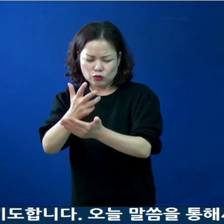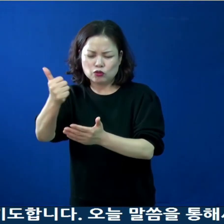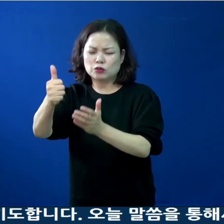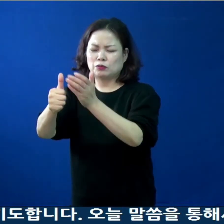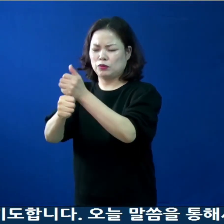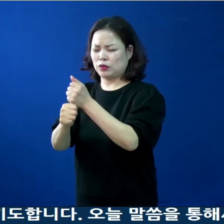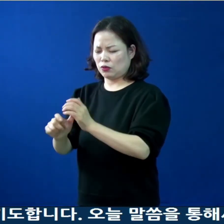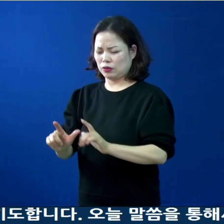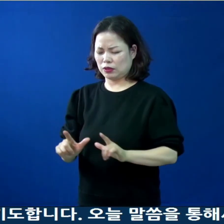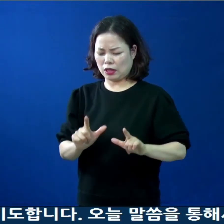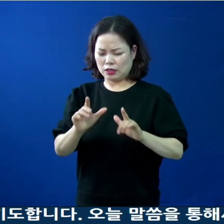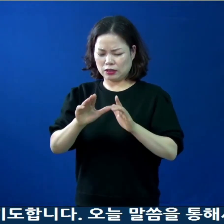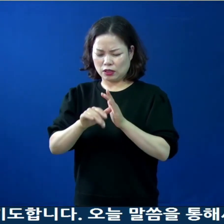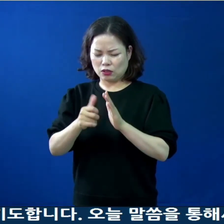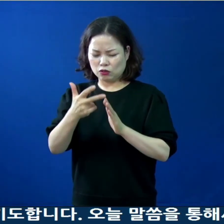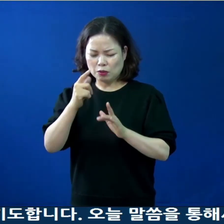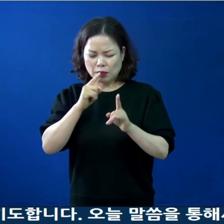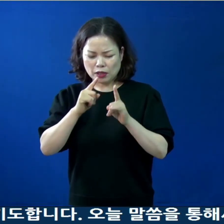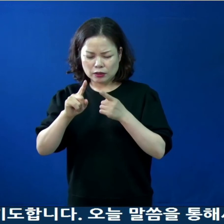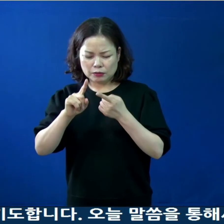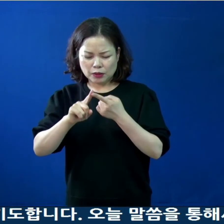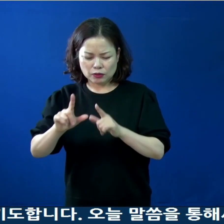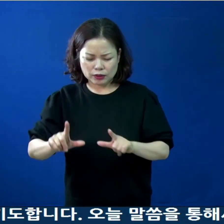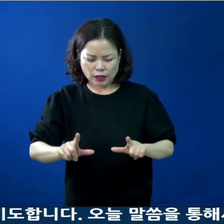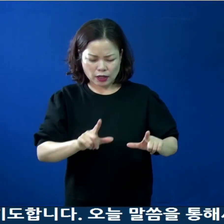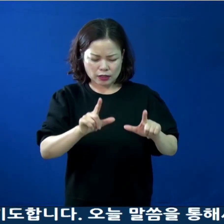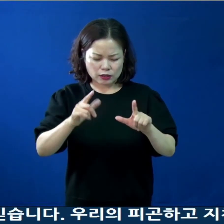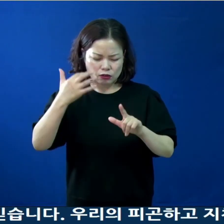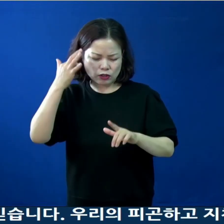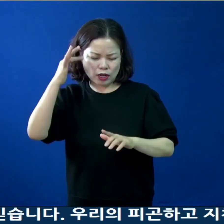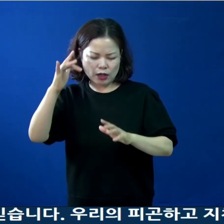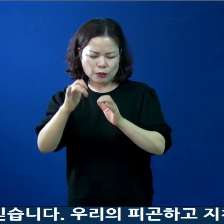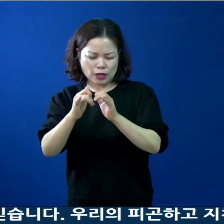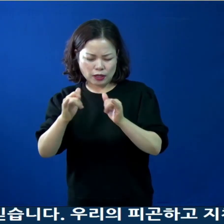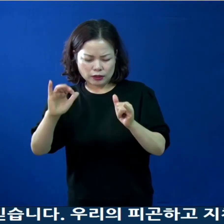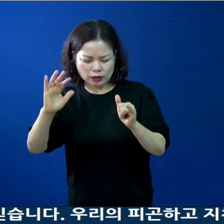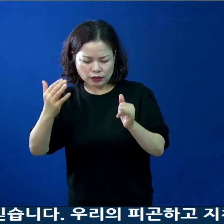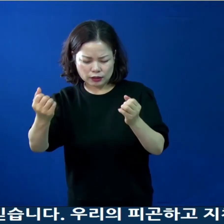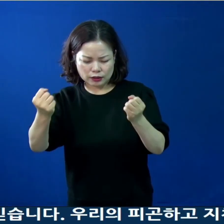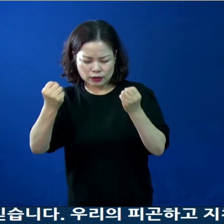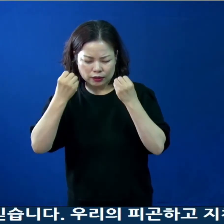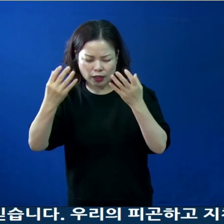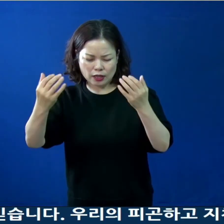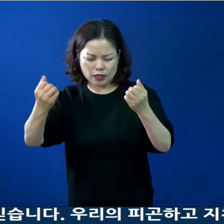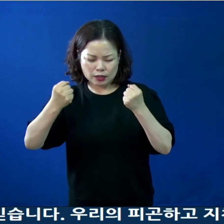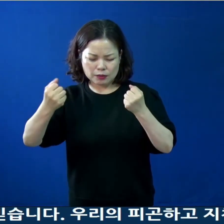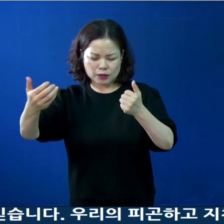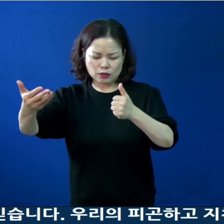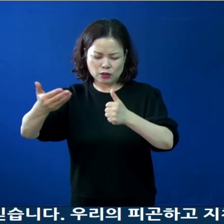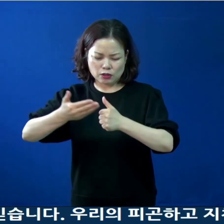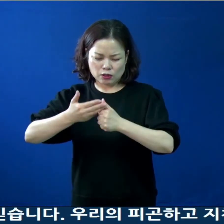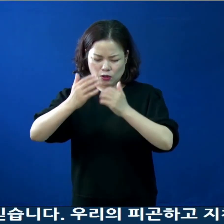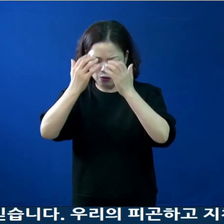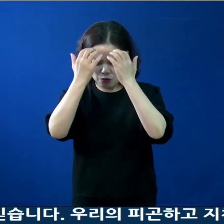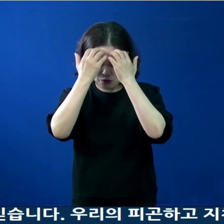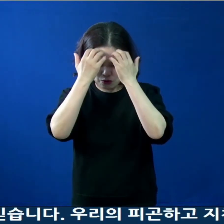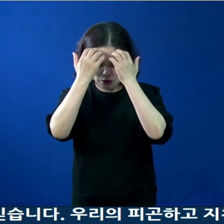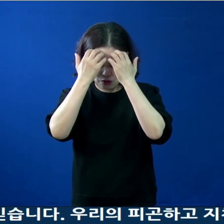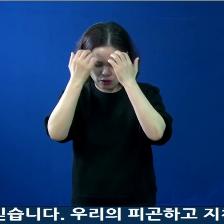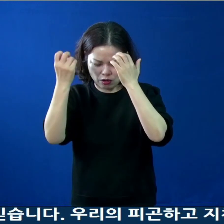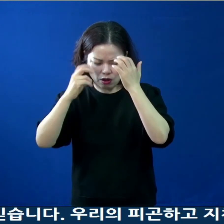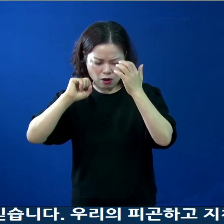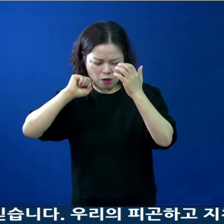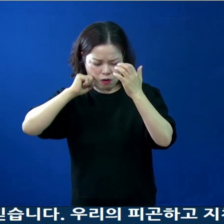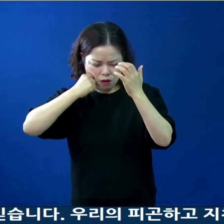붙들고 늘어질 때, 주의 말씀 붙들고 늘어질 때에 주를 앙망하는 자가 되고 새 힘을 공급받아 아버지 환난과 또